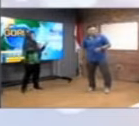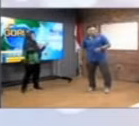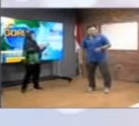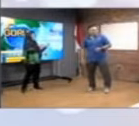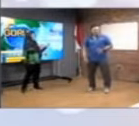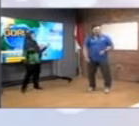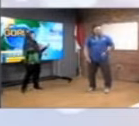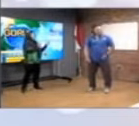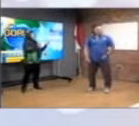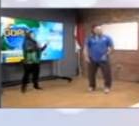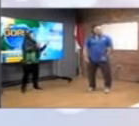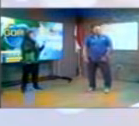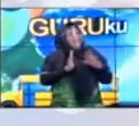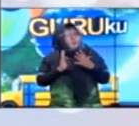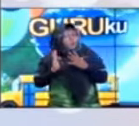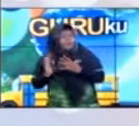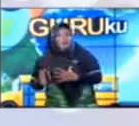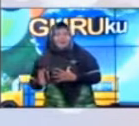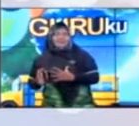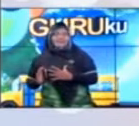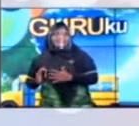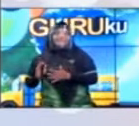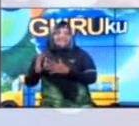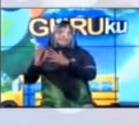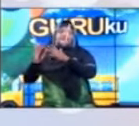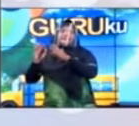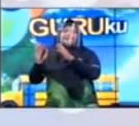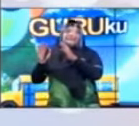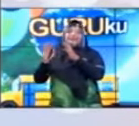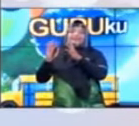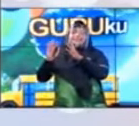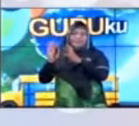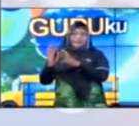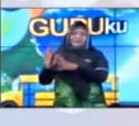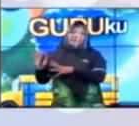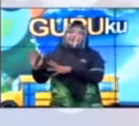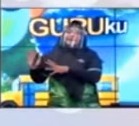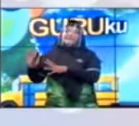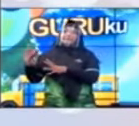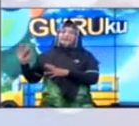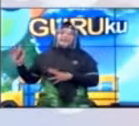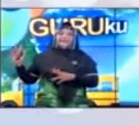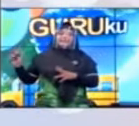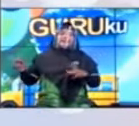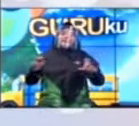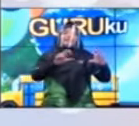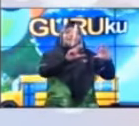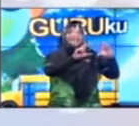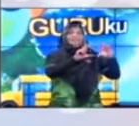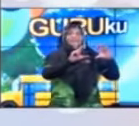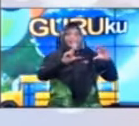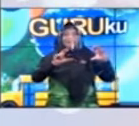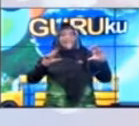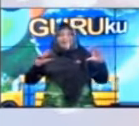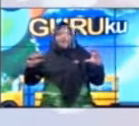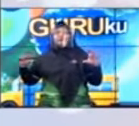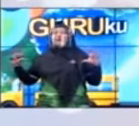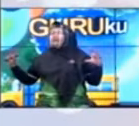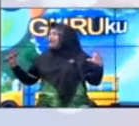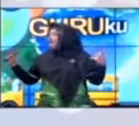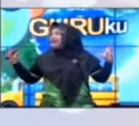ada awalan, tolakan atau tumpuan. Selanjutnya ada gerak dominan melayang dan mendarat. Nah, dari beberapa